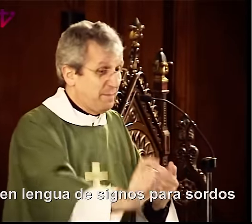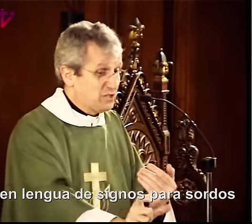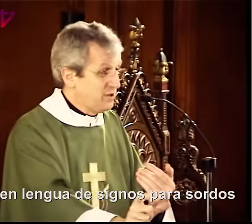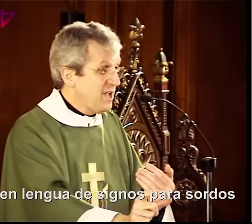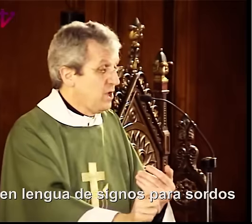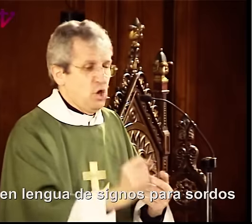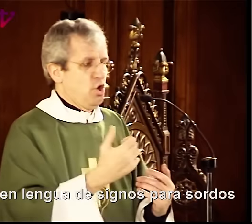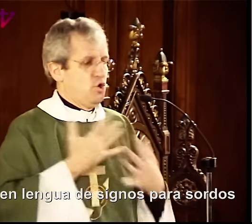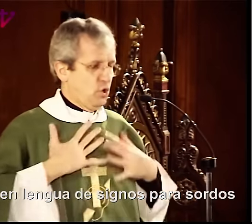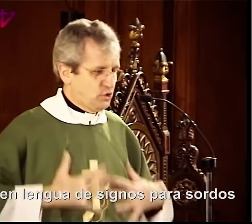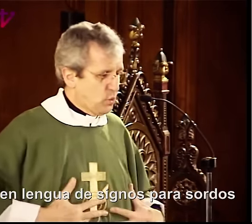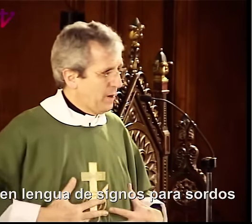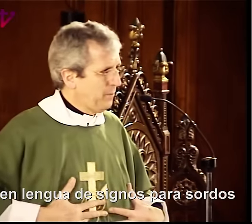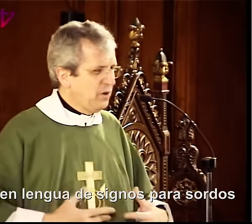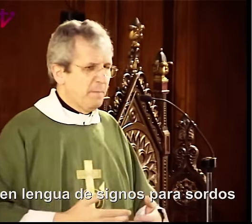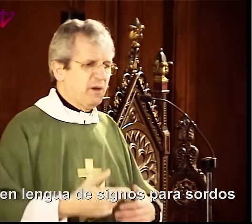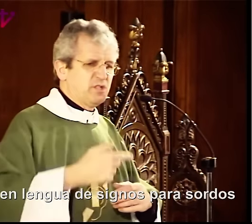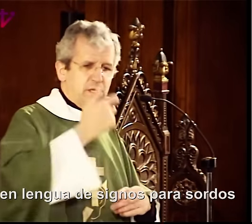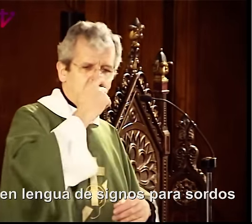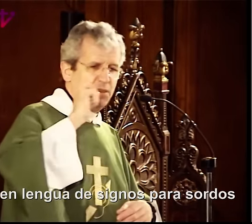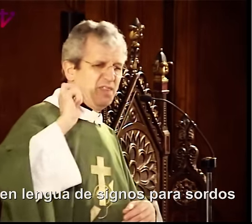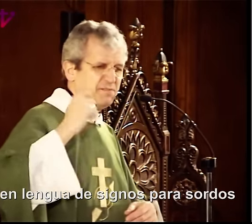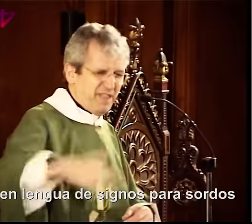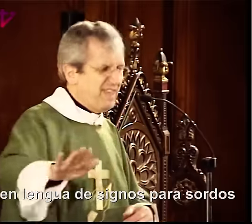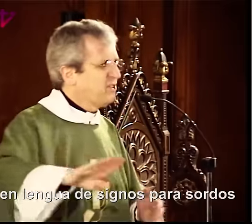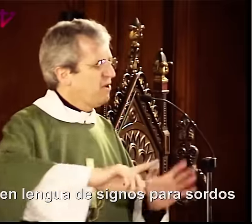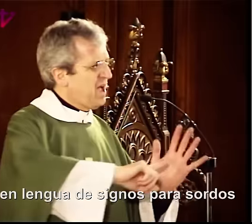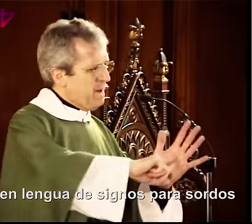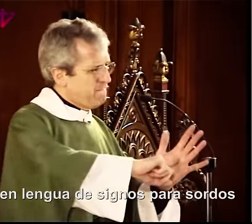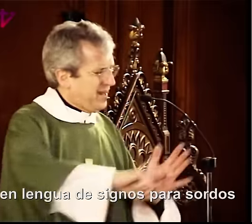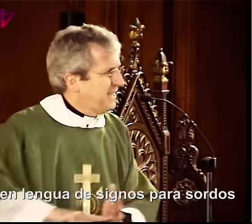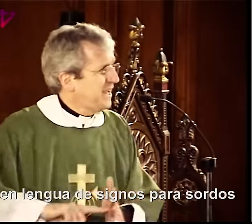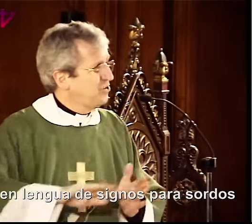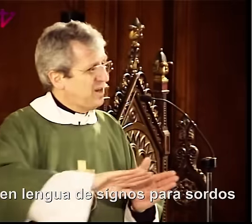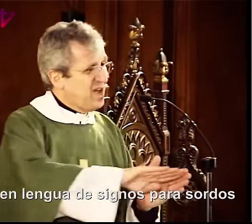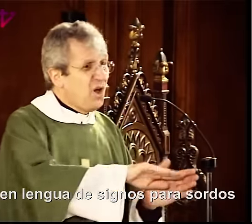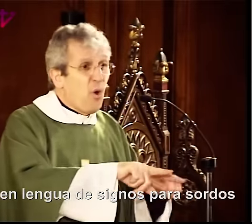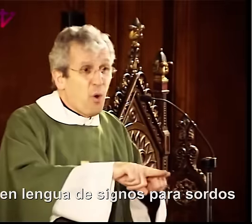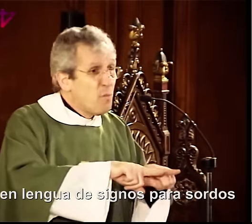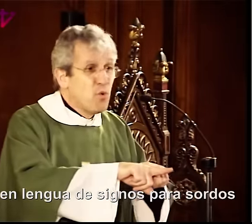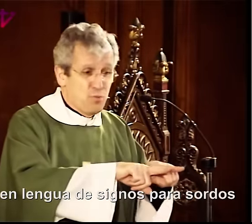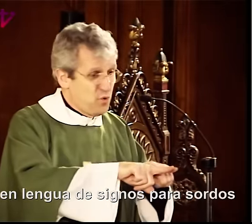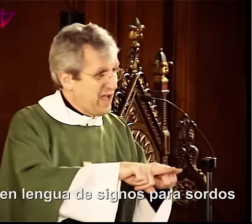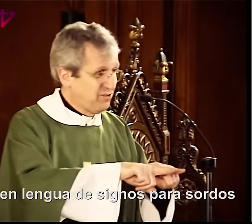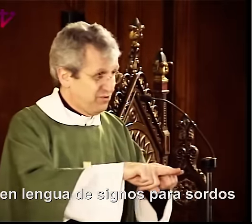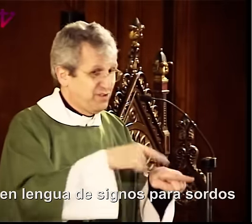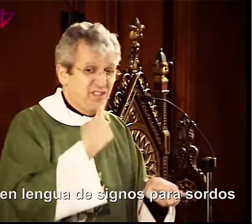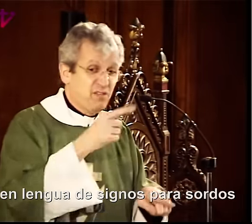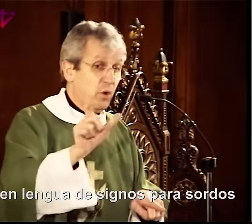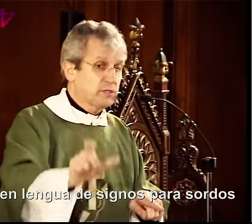persona, no en su cuerpo, pero sí despreciándola, marginándola o murmurando, diciendo, esa